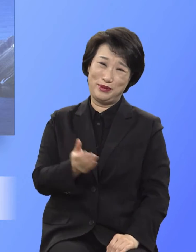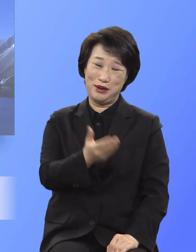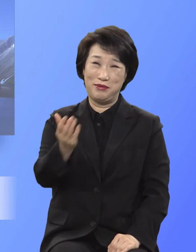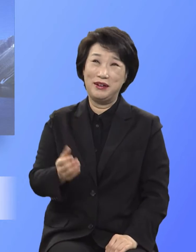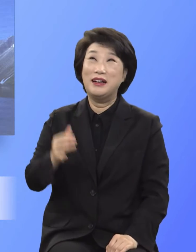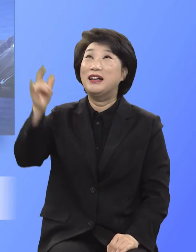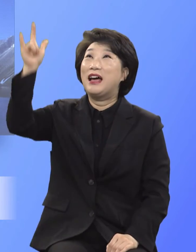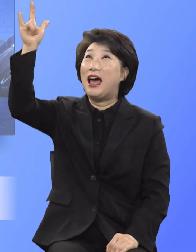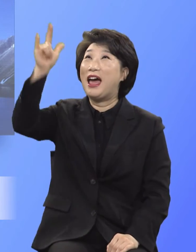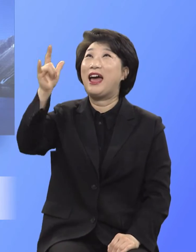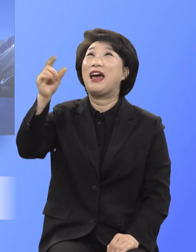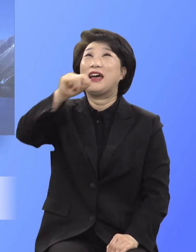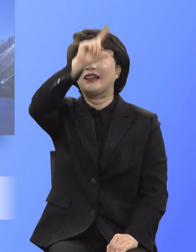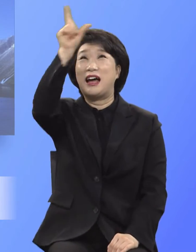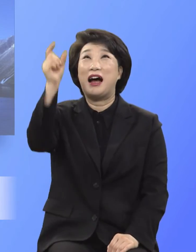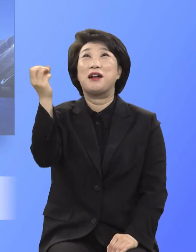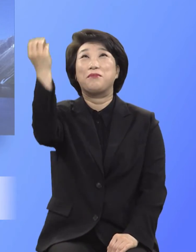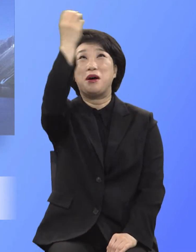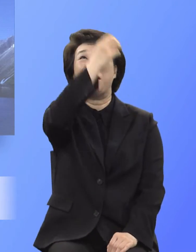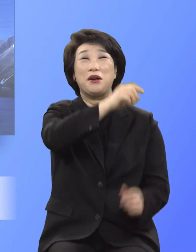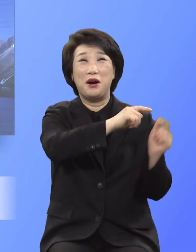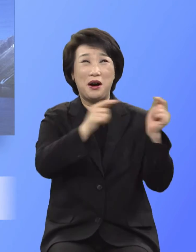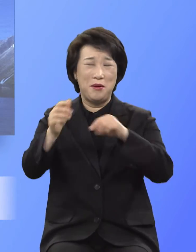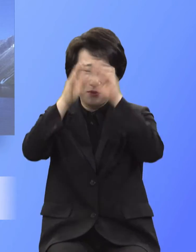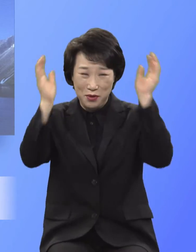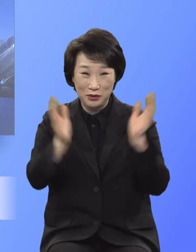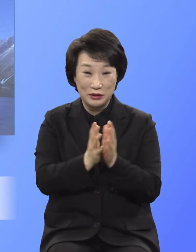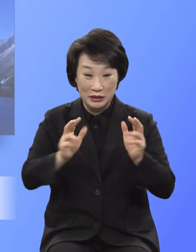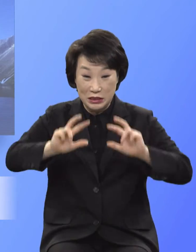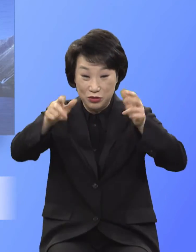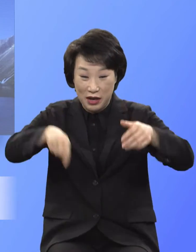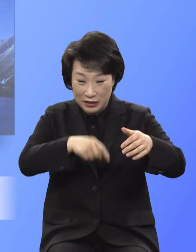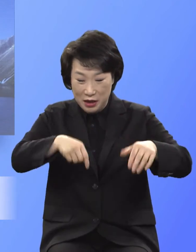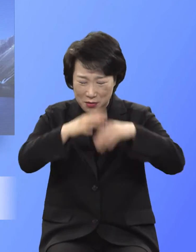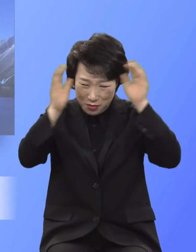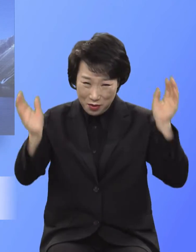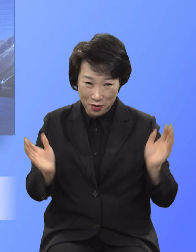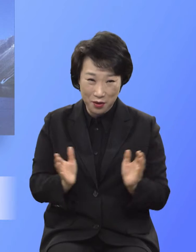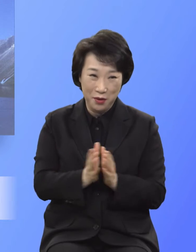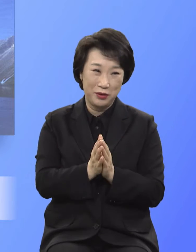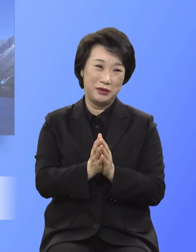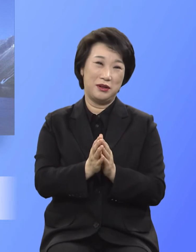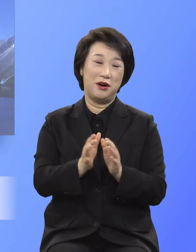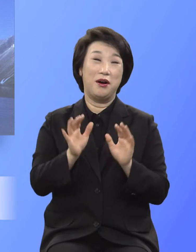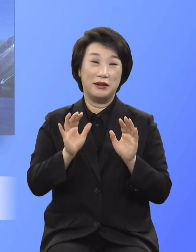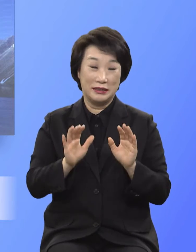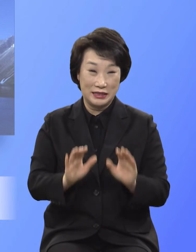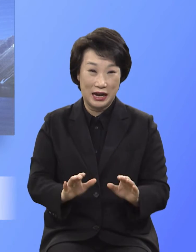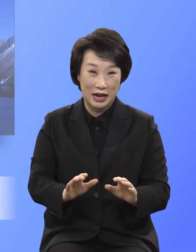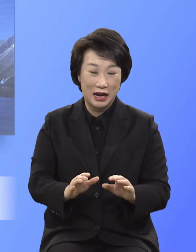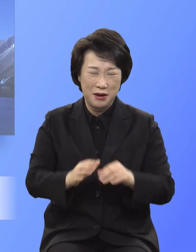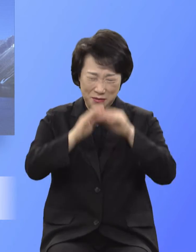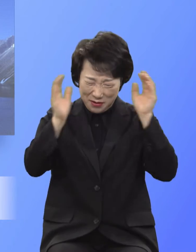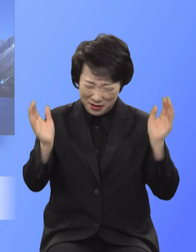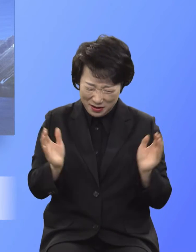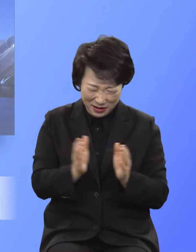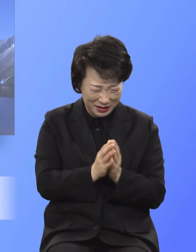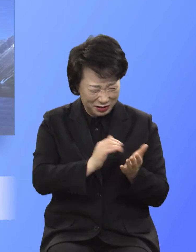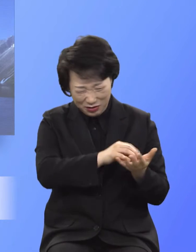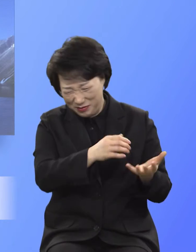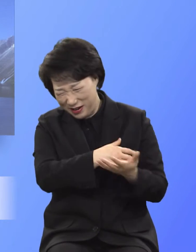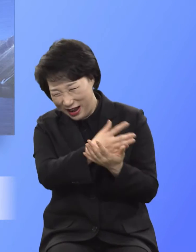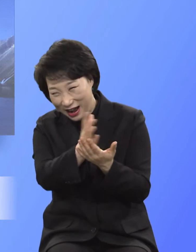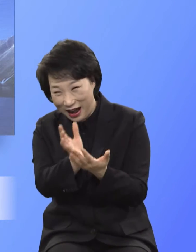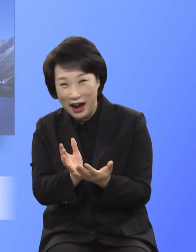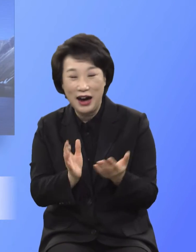별과 모든 공간의 것과 지구 안에 있는 모든 지상 지하 자원과